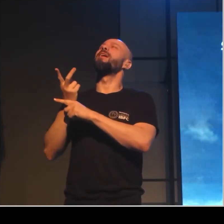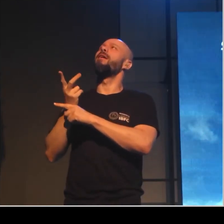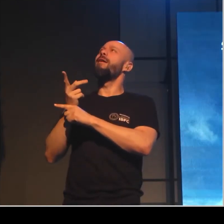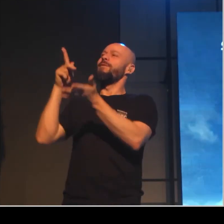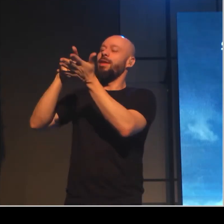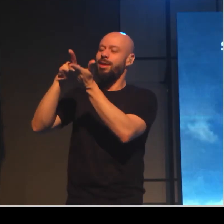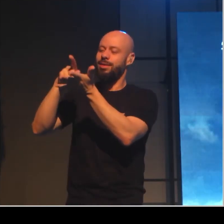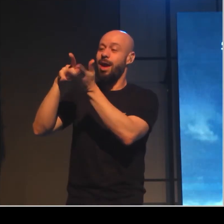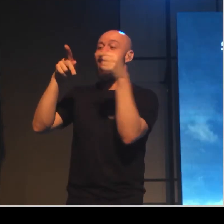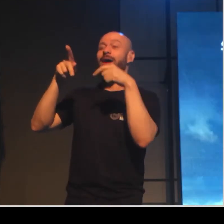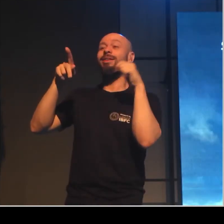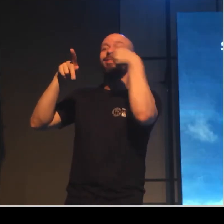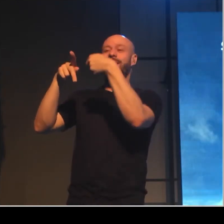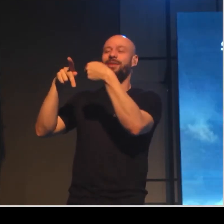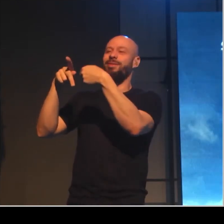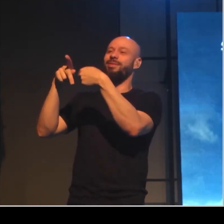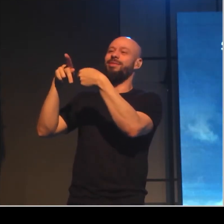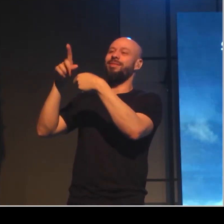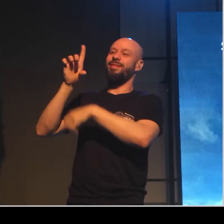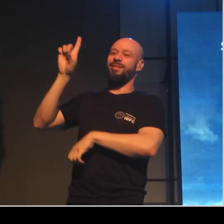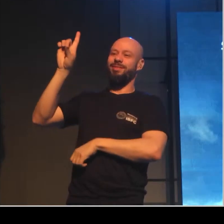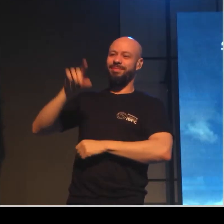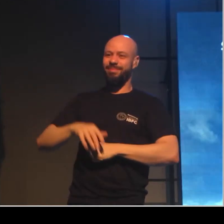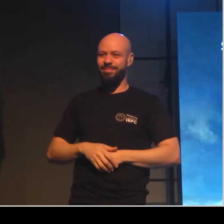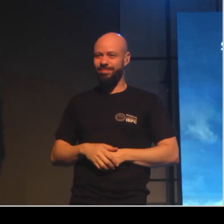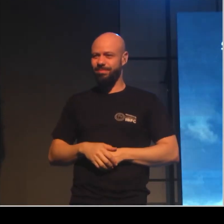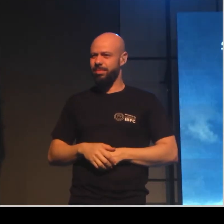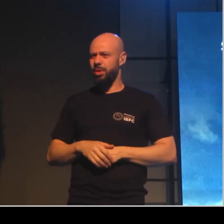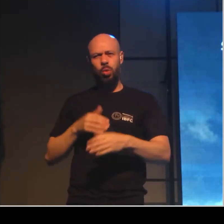verdade, custe o que custar.